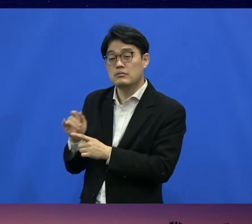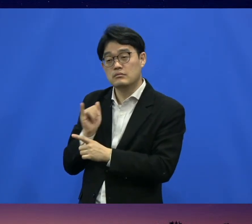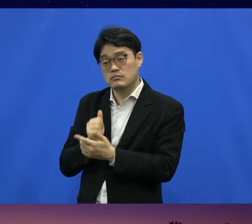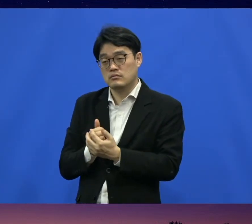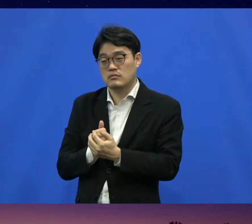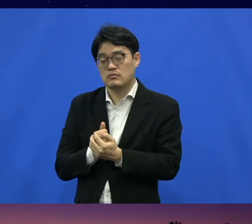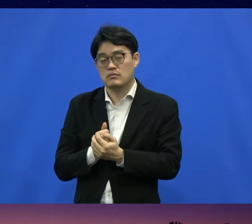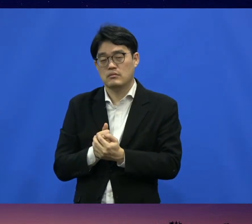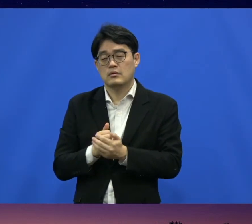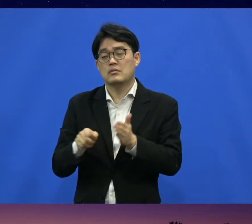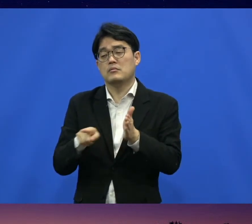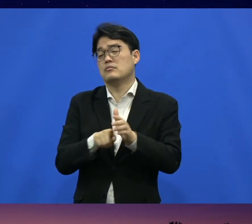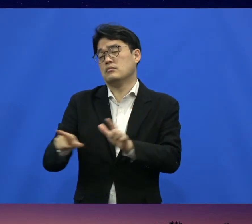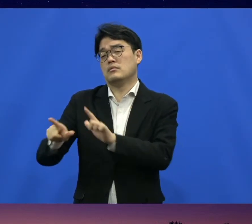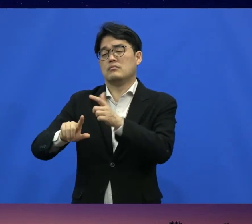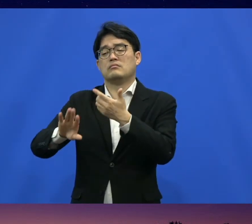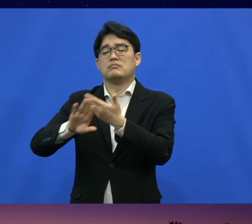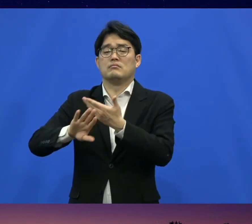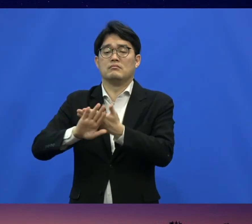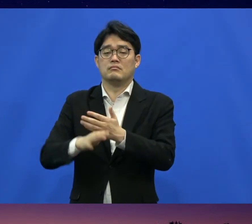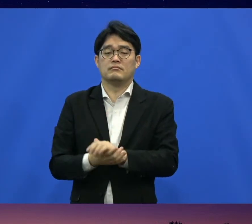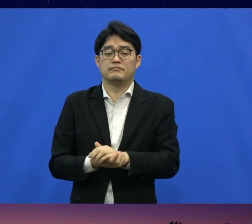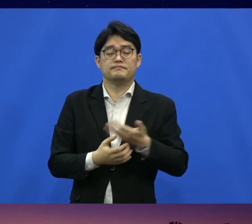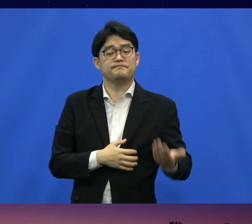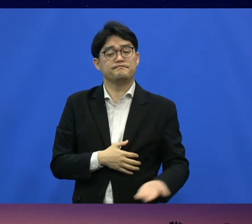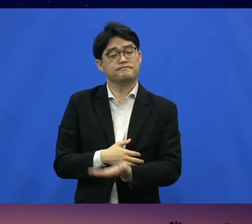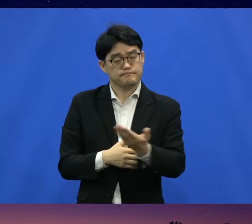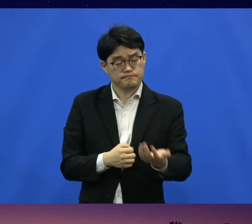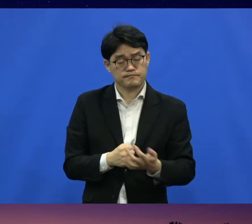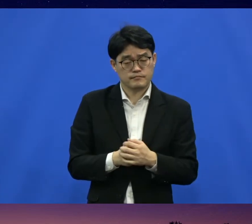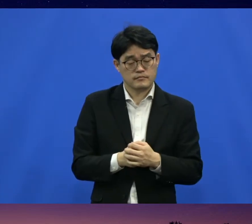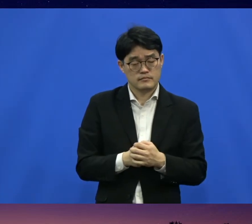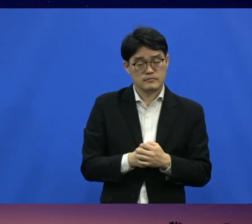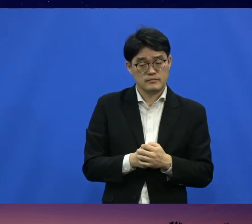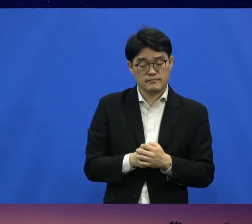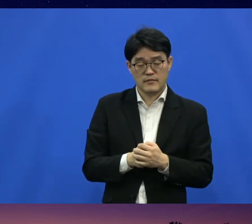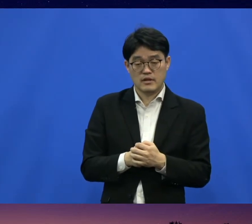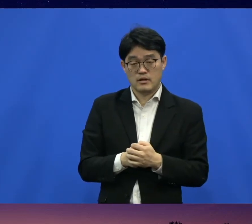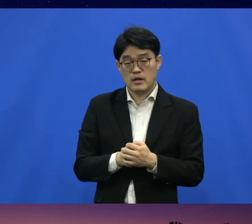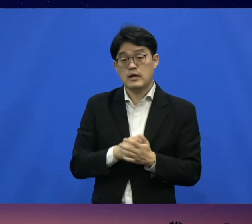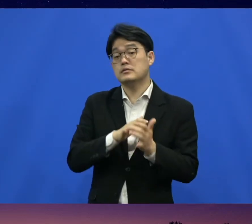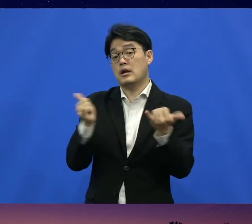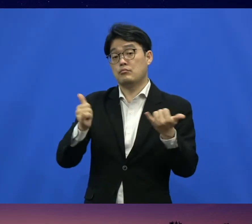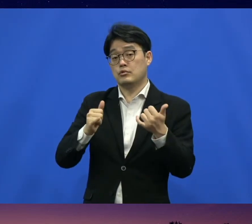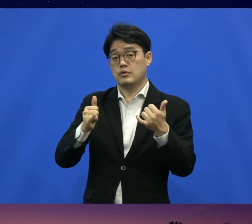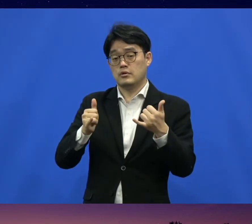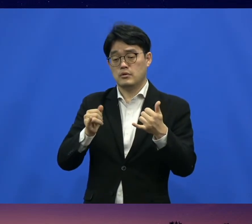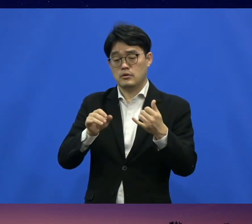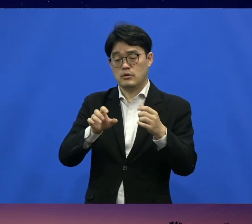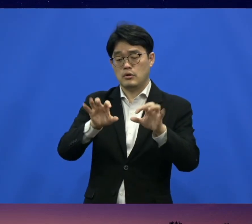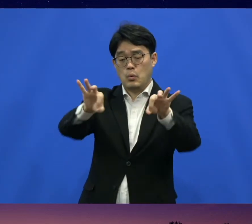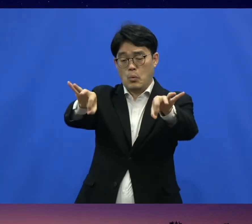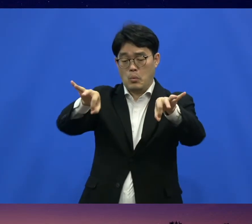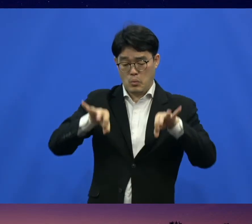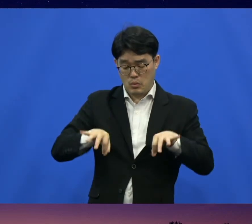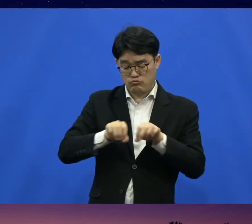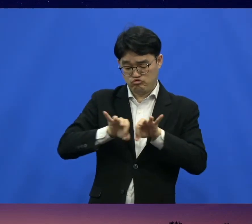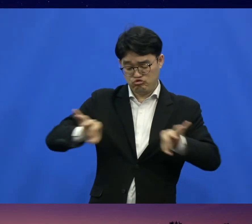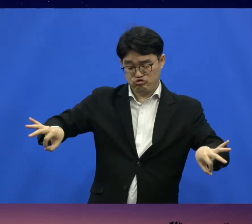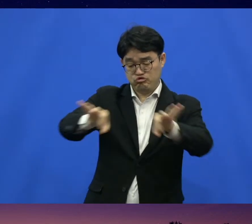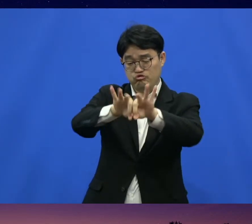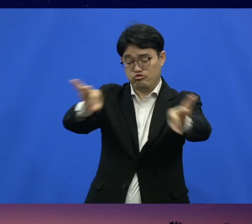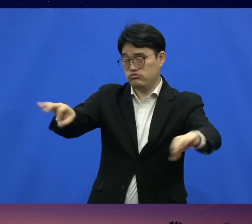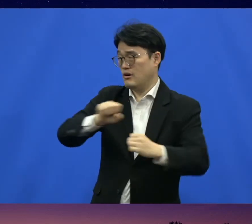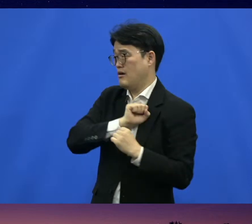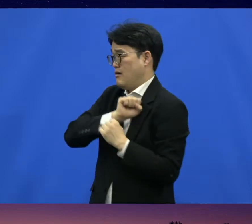사람이 직접 어깨에 매는 것보다 블레셋의 기계 문명의 도입인 이 수레는 편리한 거잖아요. 근데 여러분, 하나님의